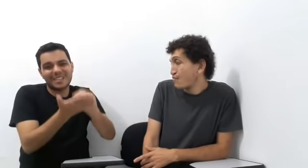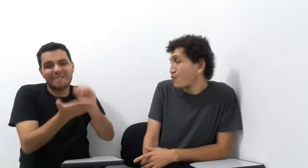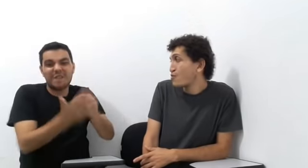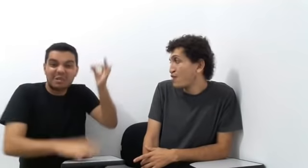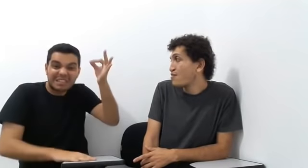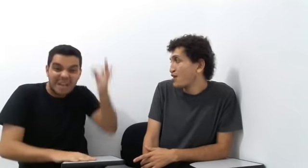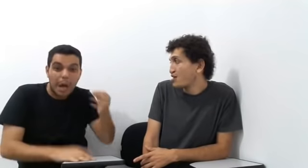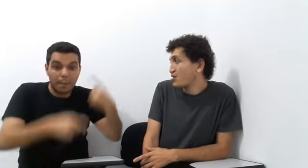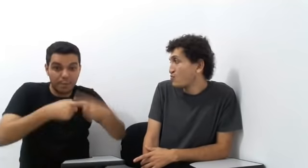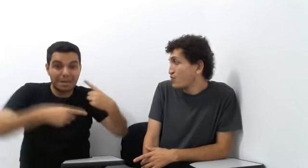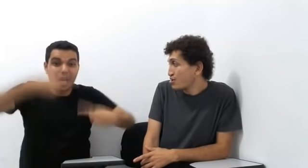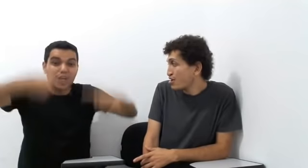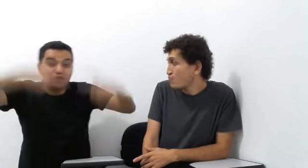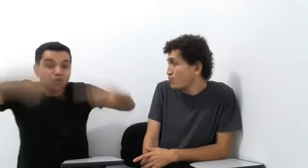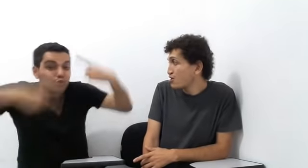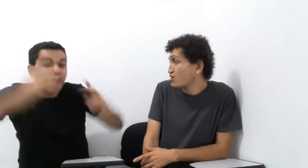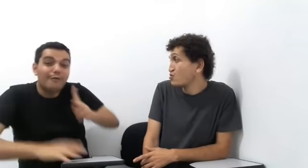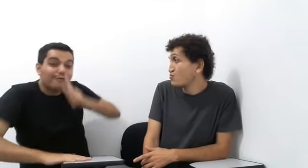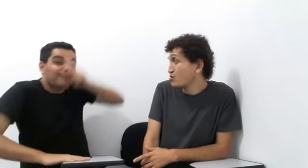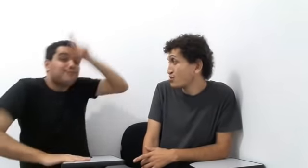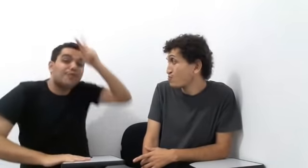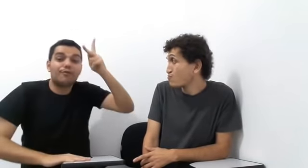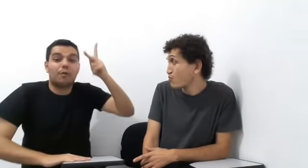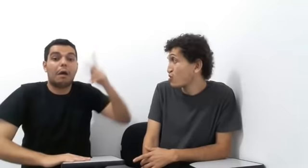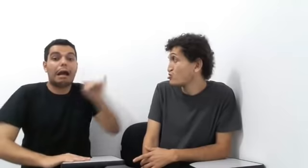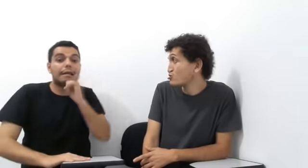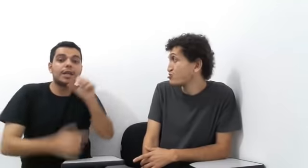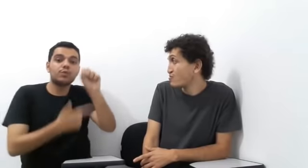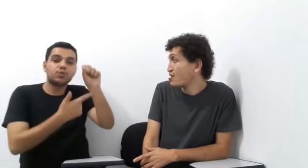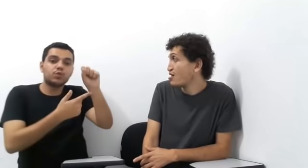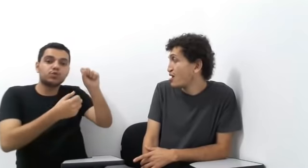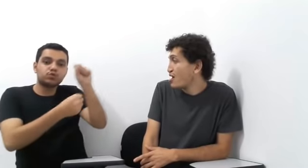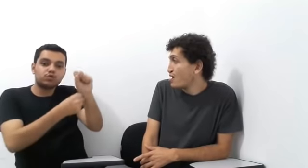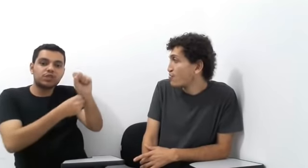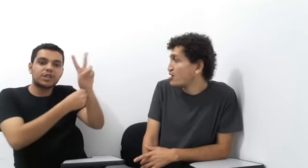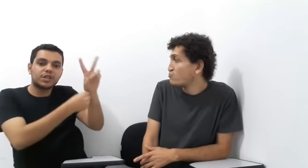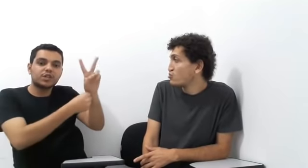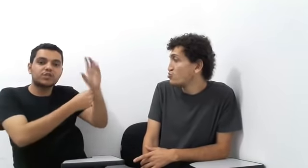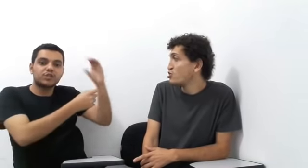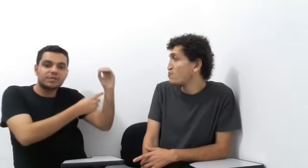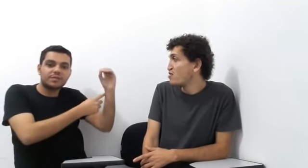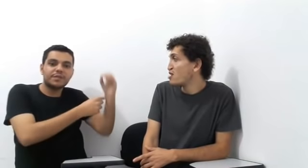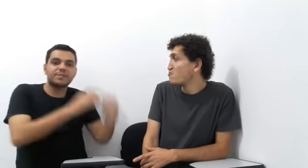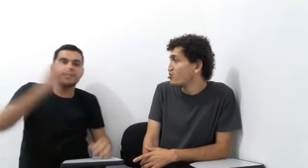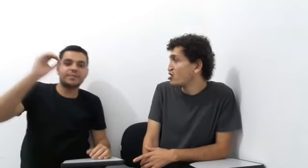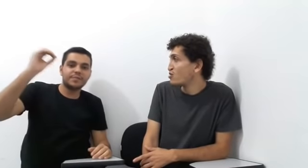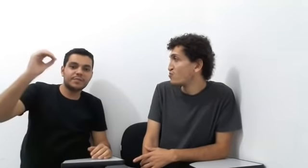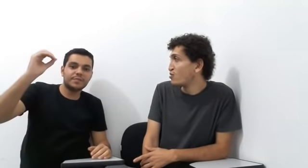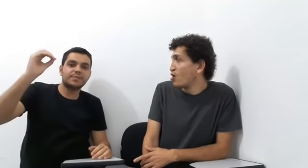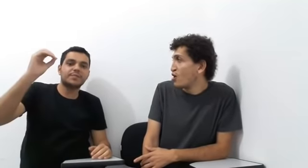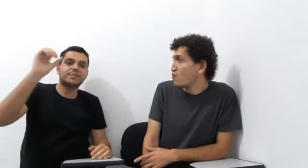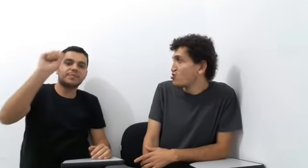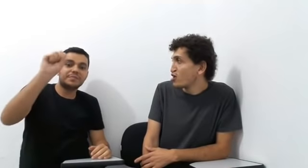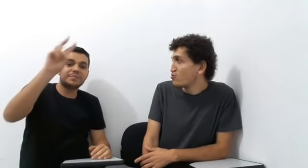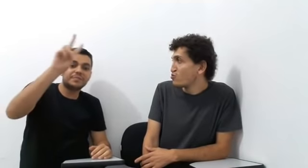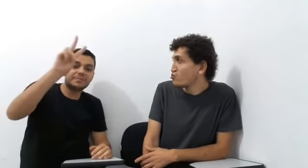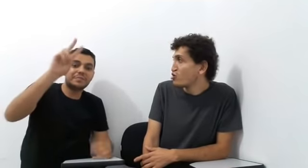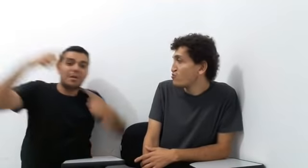faltando referência. O certo é discussão forte, né? Por exemplo, sujeito, verbo, sujeito,